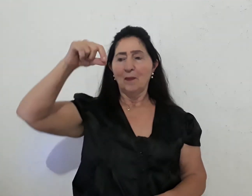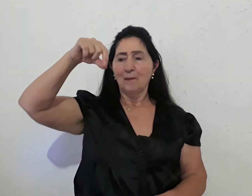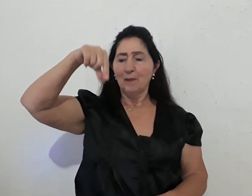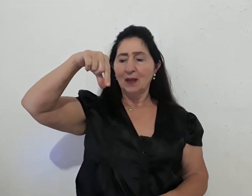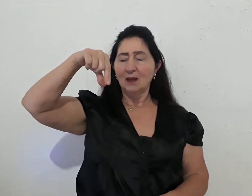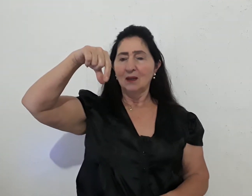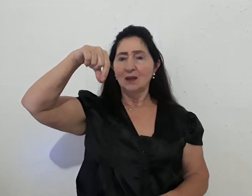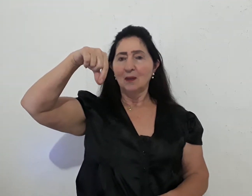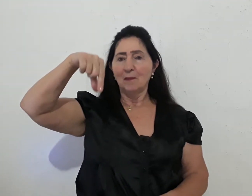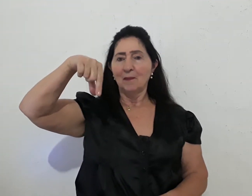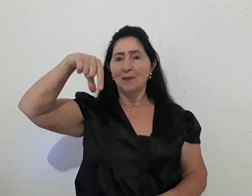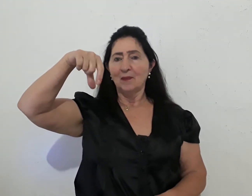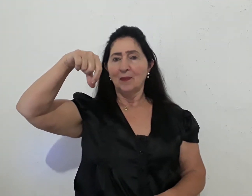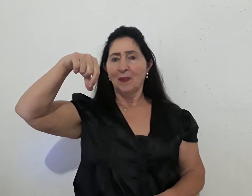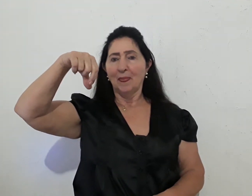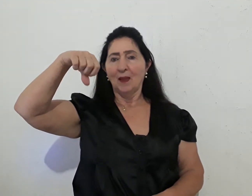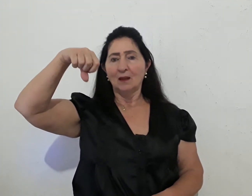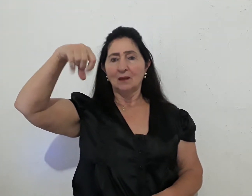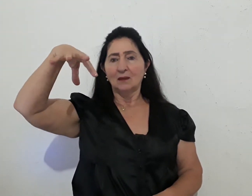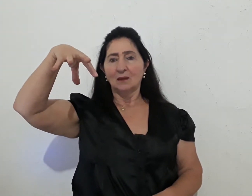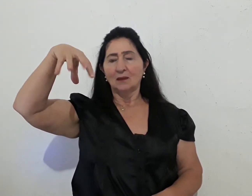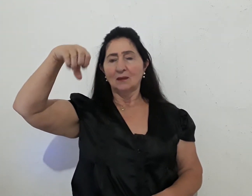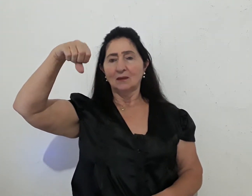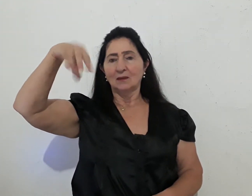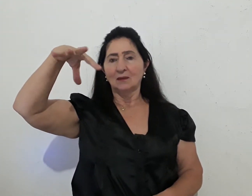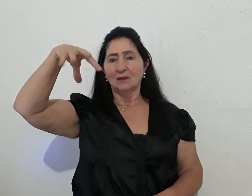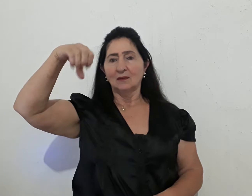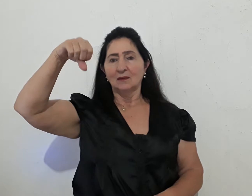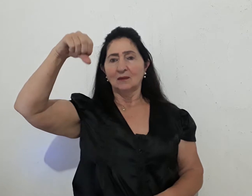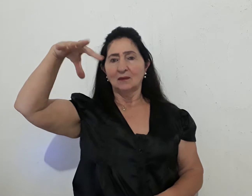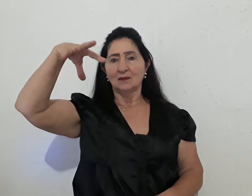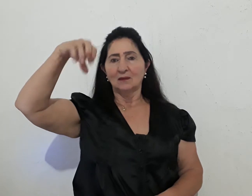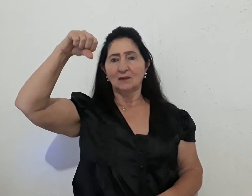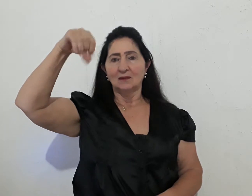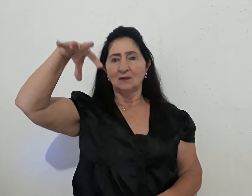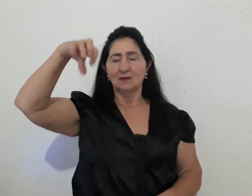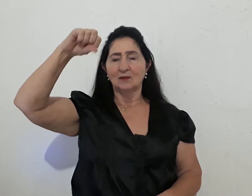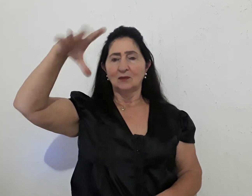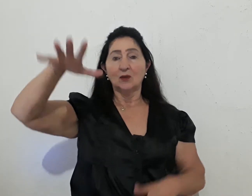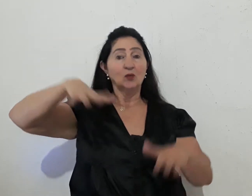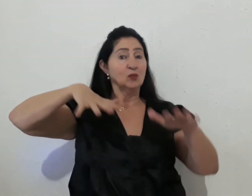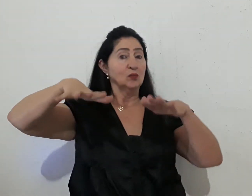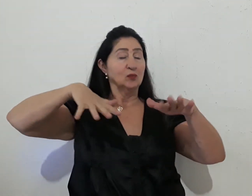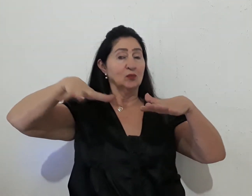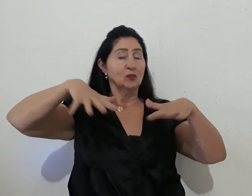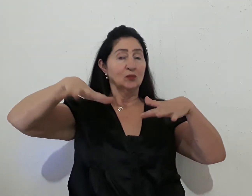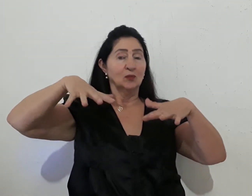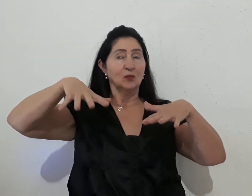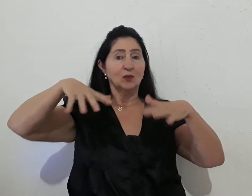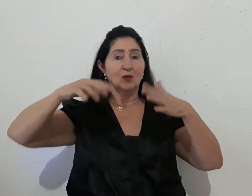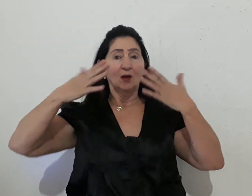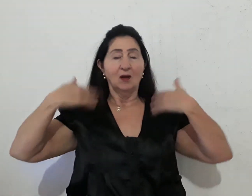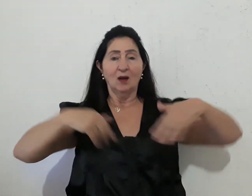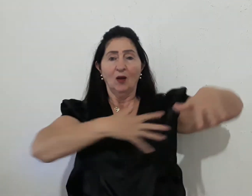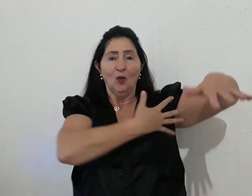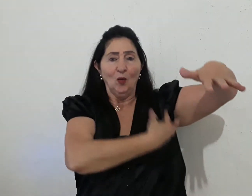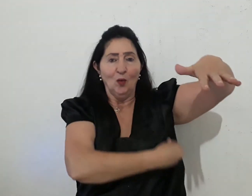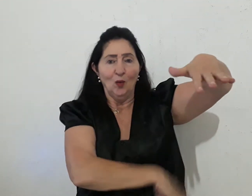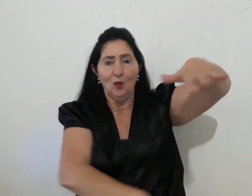a luz piscando no sinal de advertência, o movimento de um líquido no corpo ou dentro do